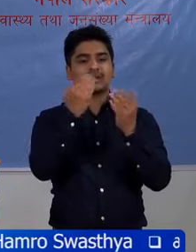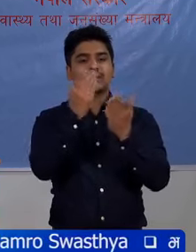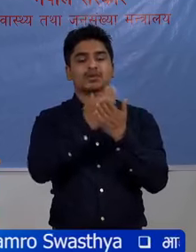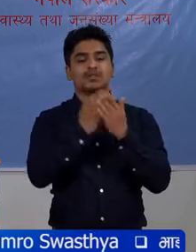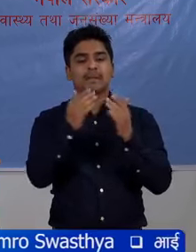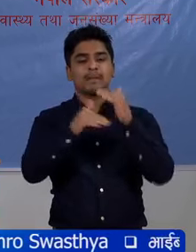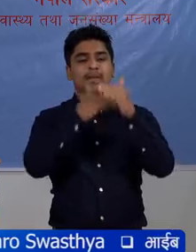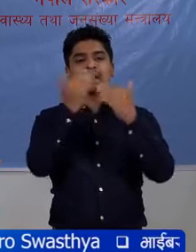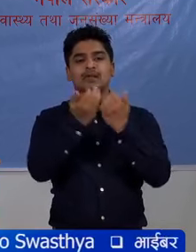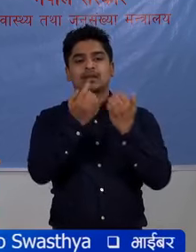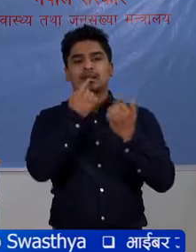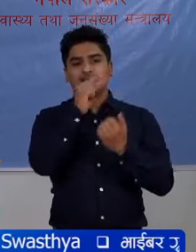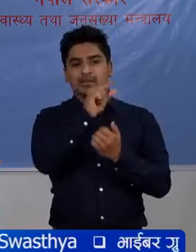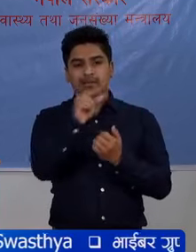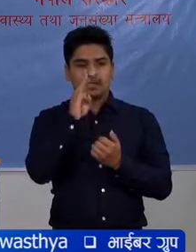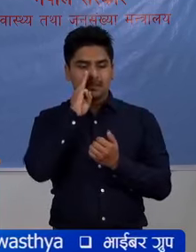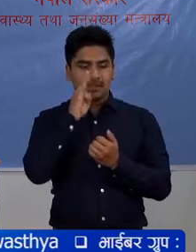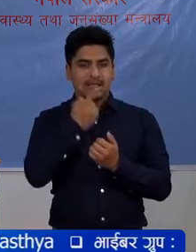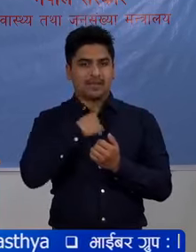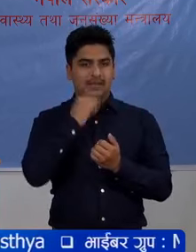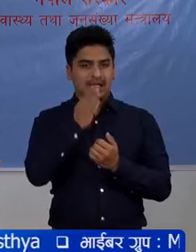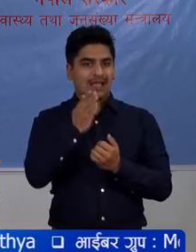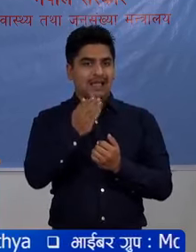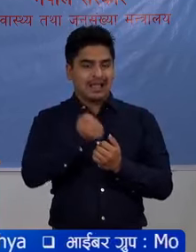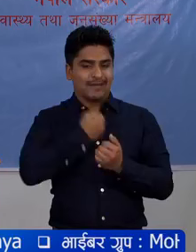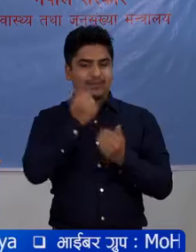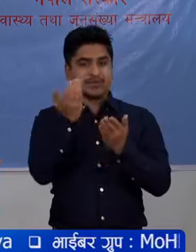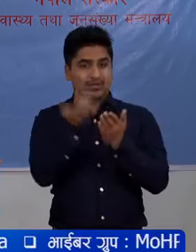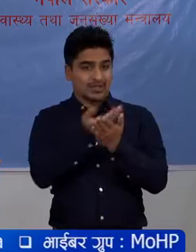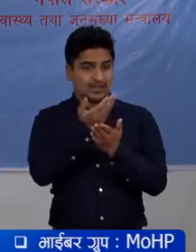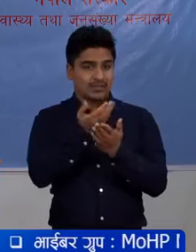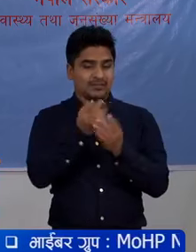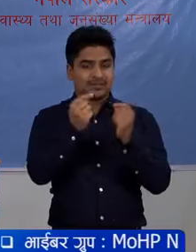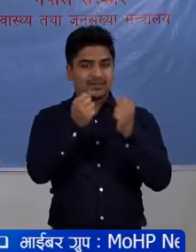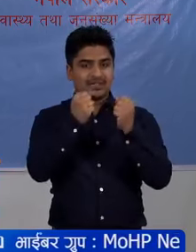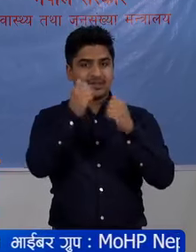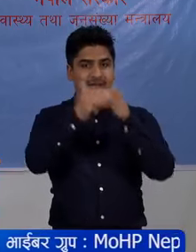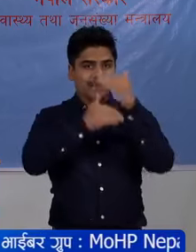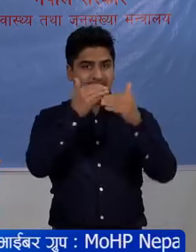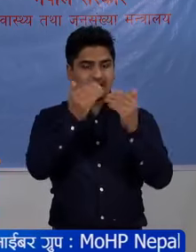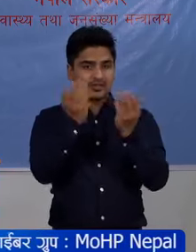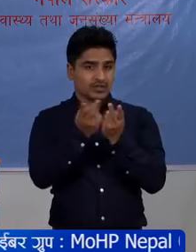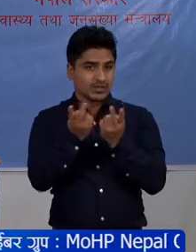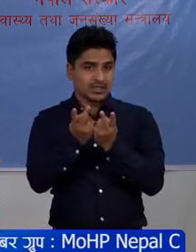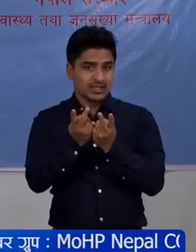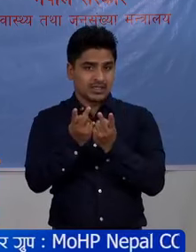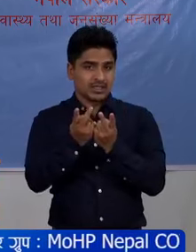फट्रेकरमी